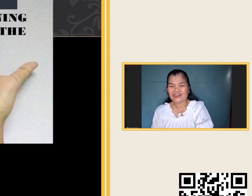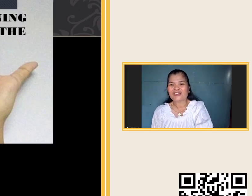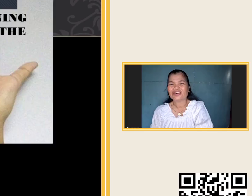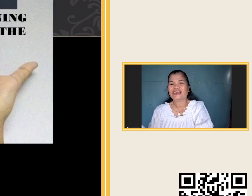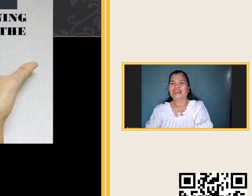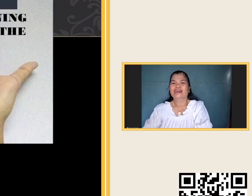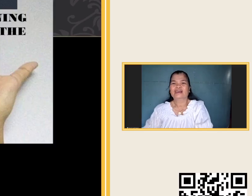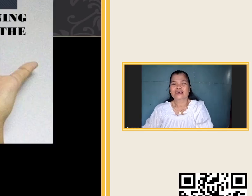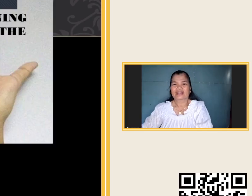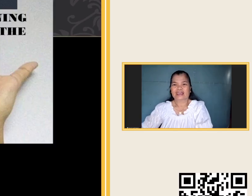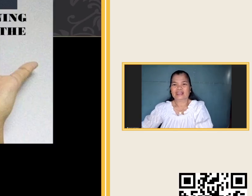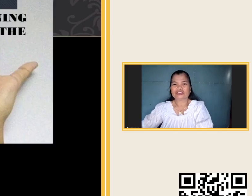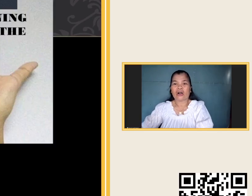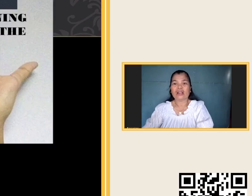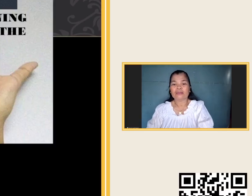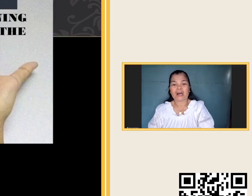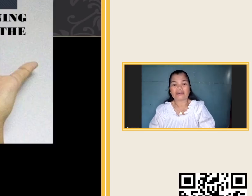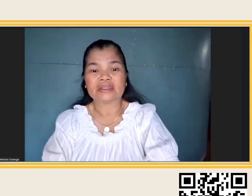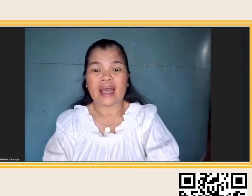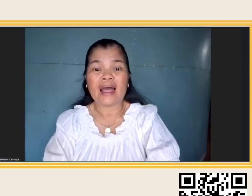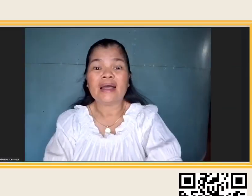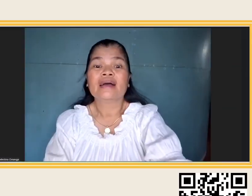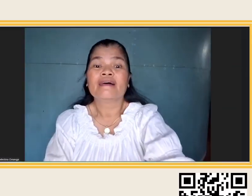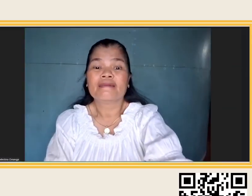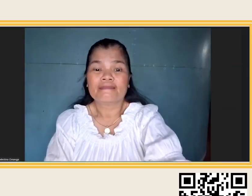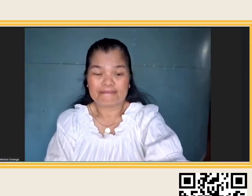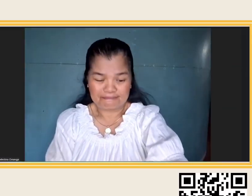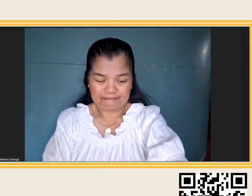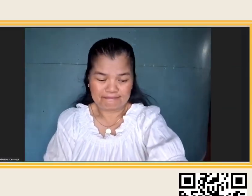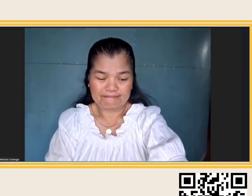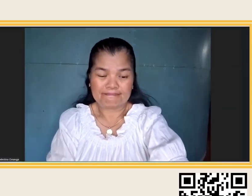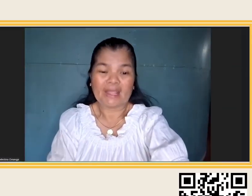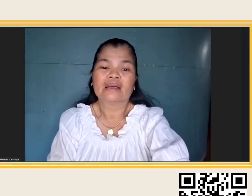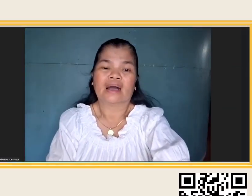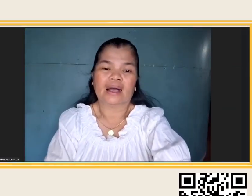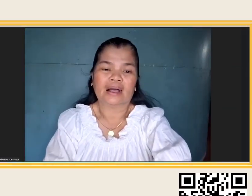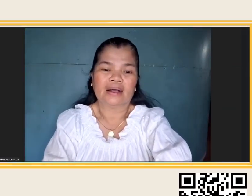tayo. It's all about the